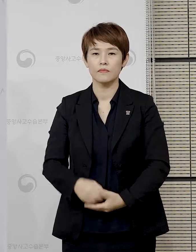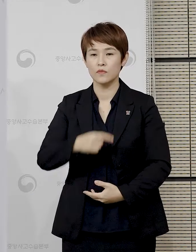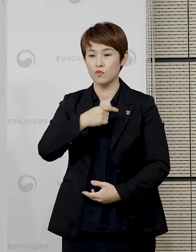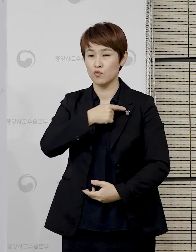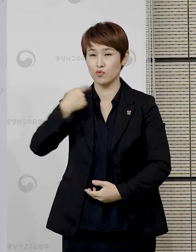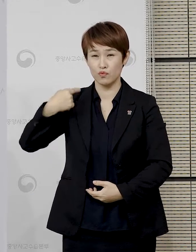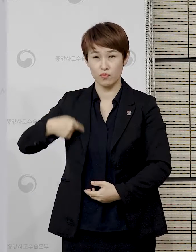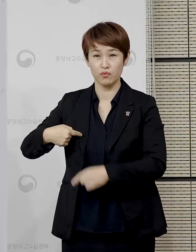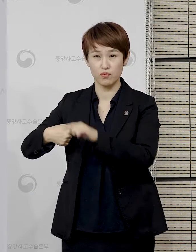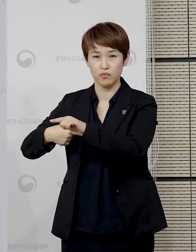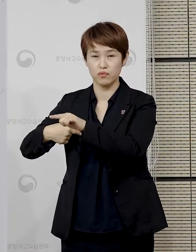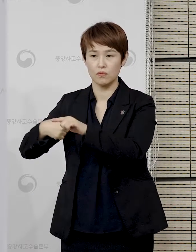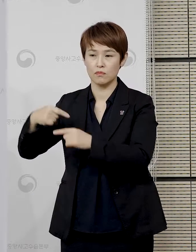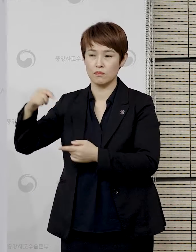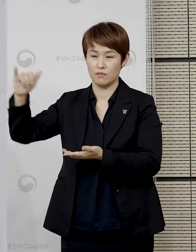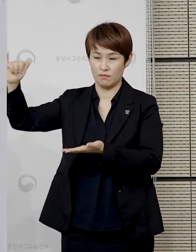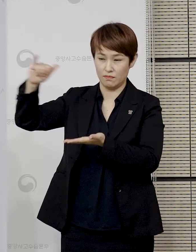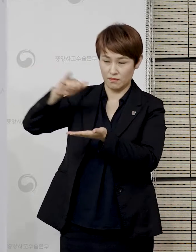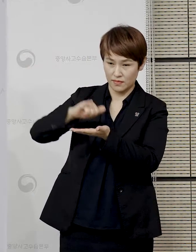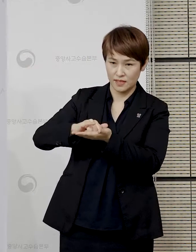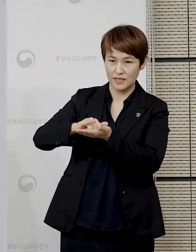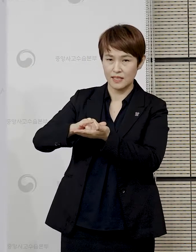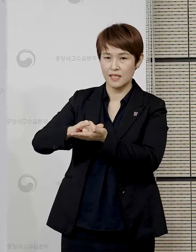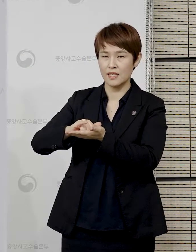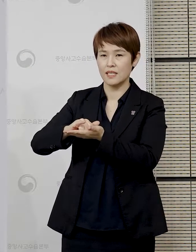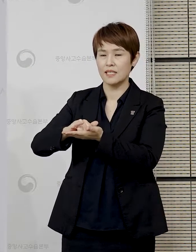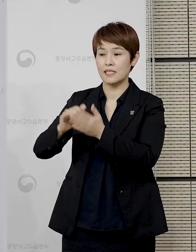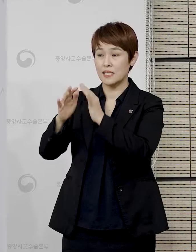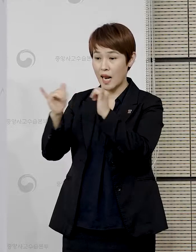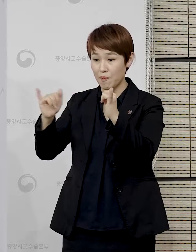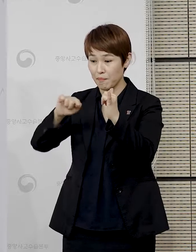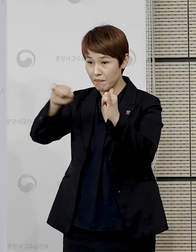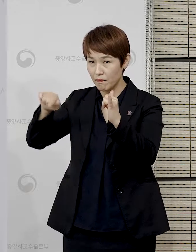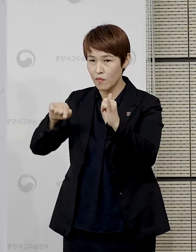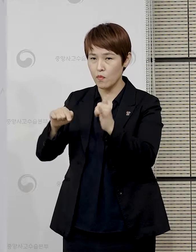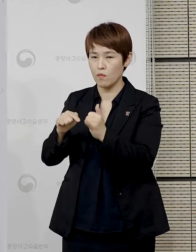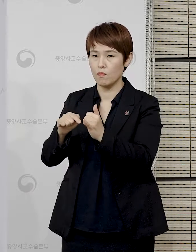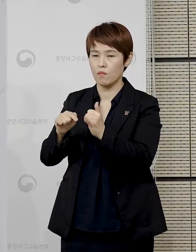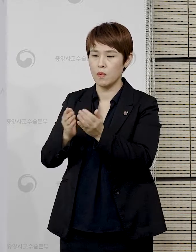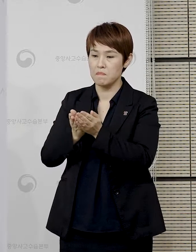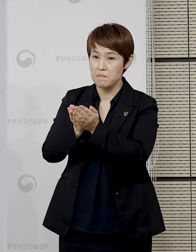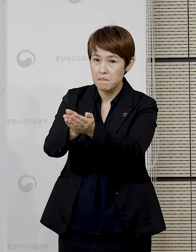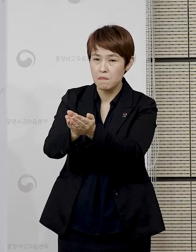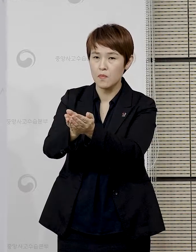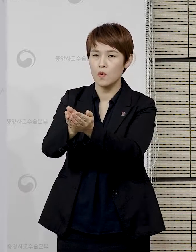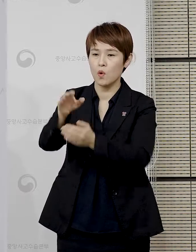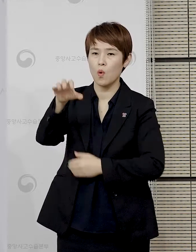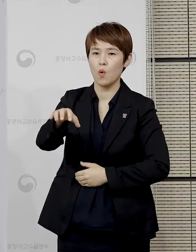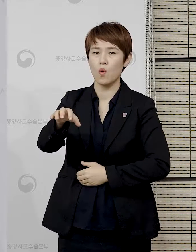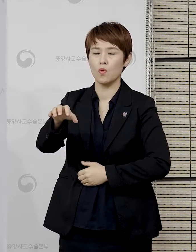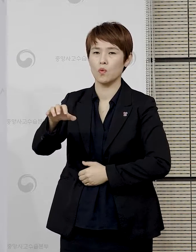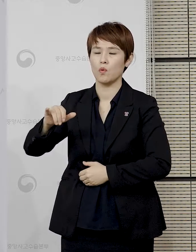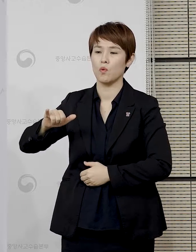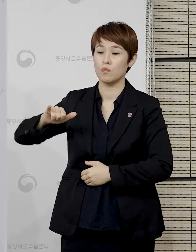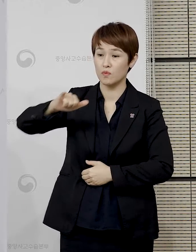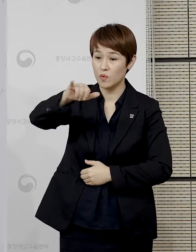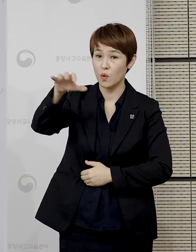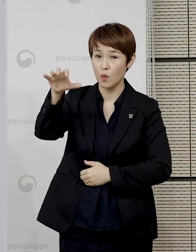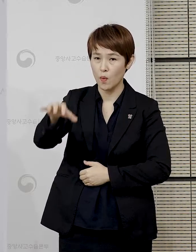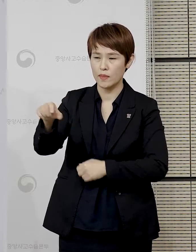중국에서 오는 내 외국인에 대하여 공항과 항만에서 실시하고 있는 특별 입국 절차와